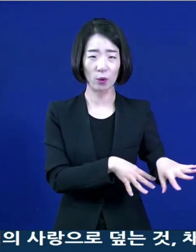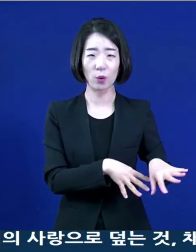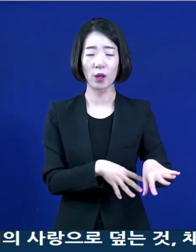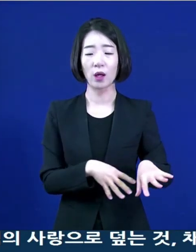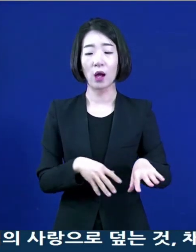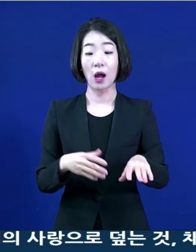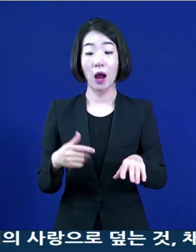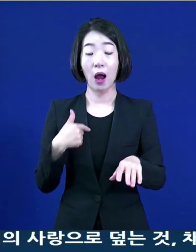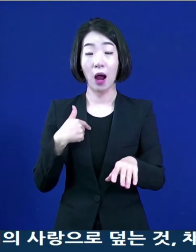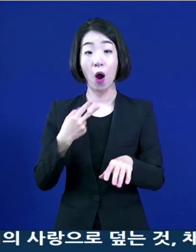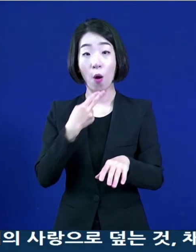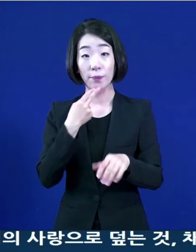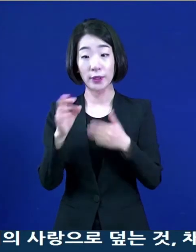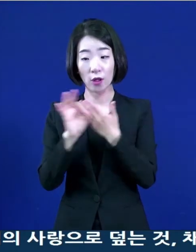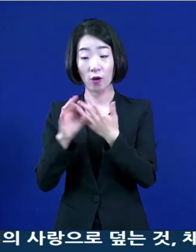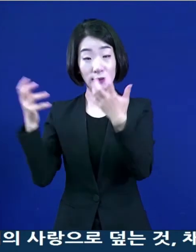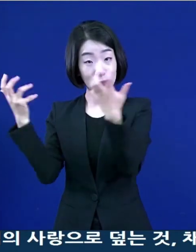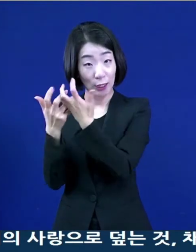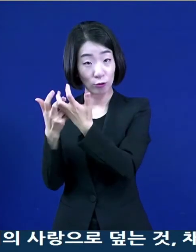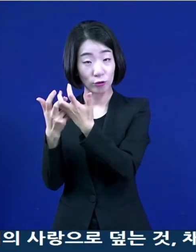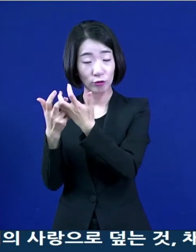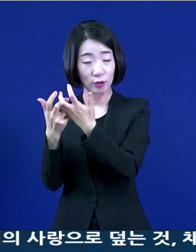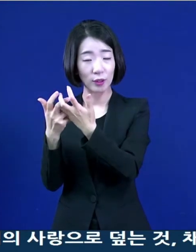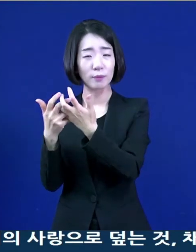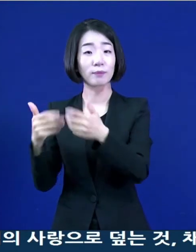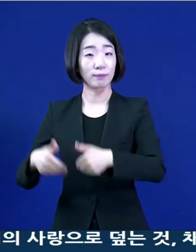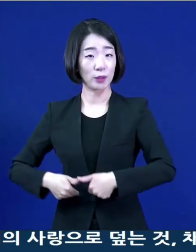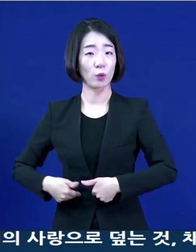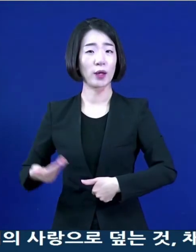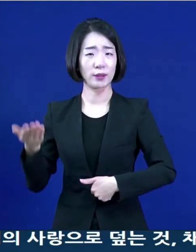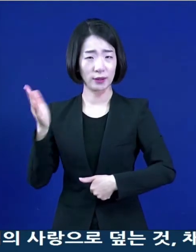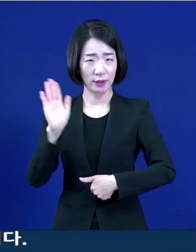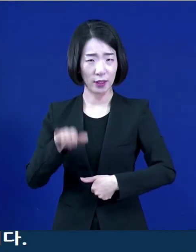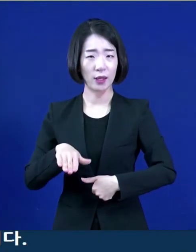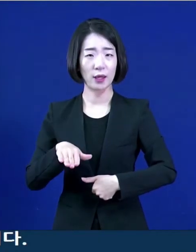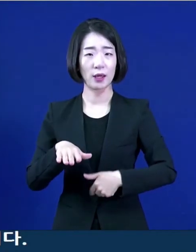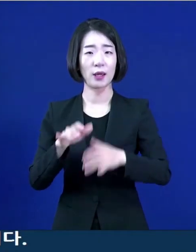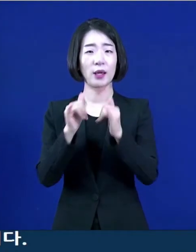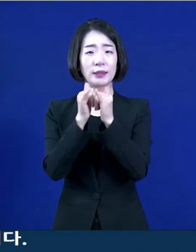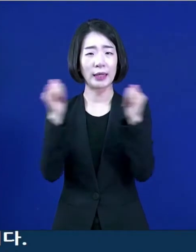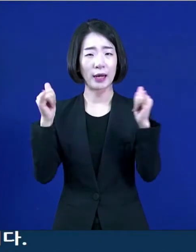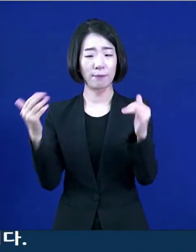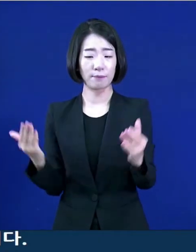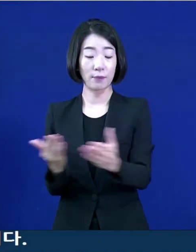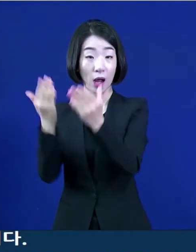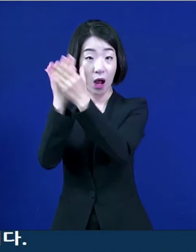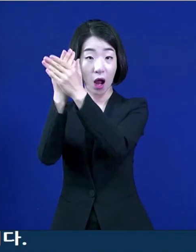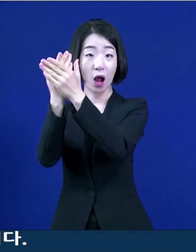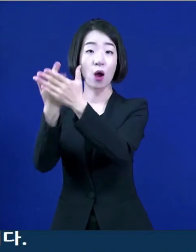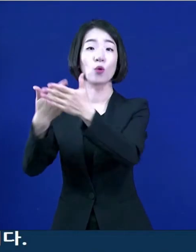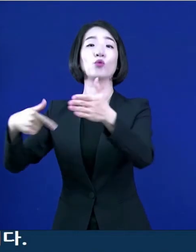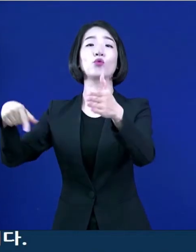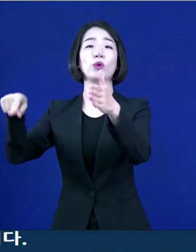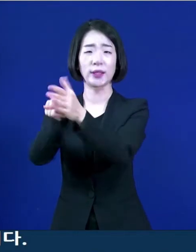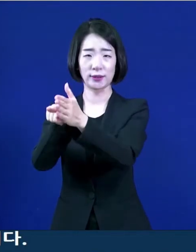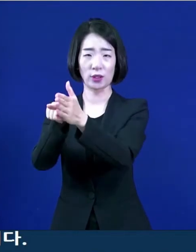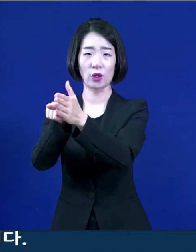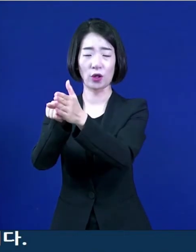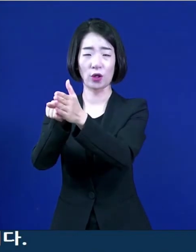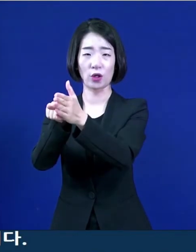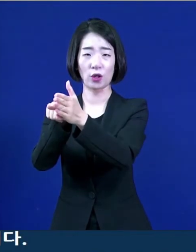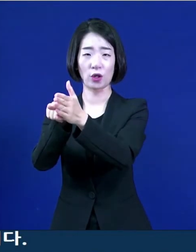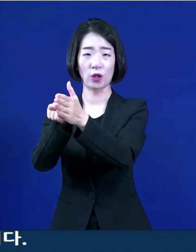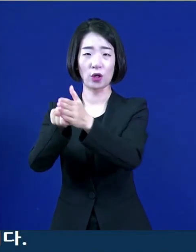되는데, 사람이 바르게 되고 사람이 더 발전하는 데 있어서 잘라내지도